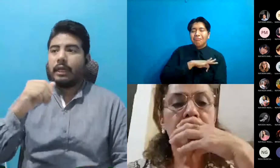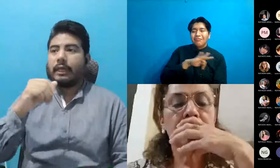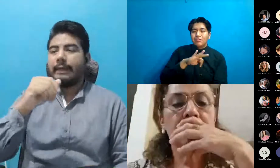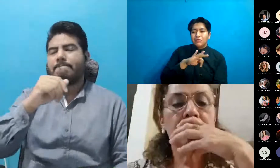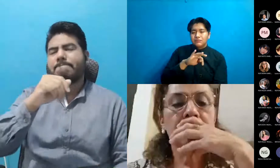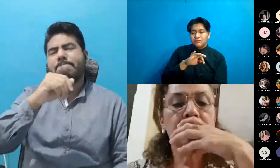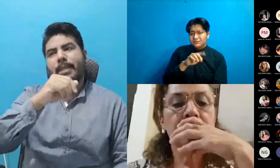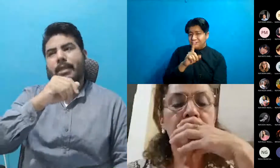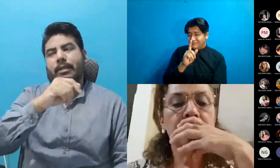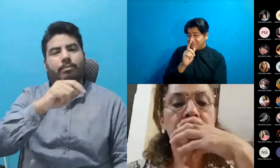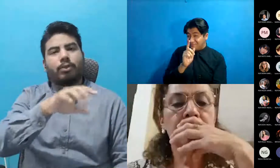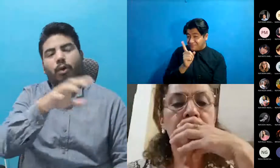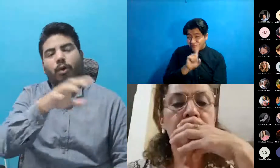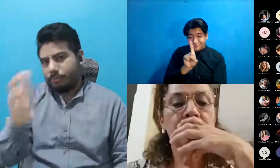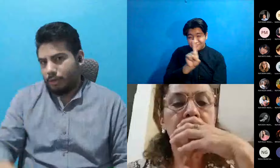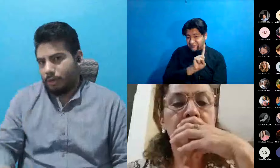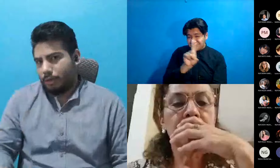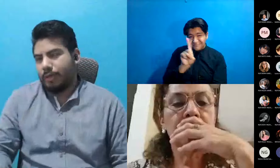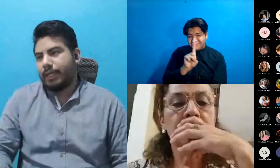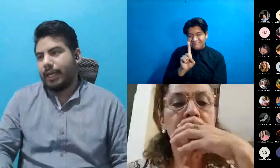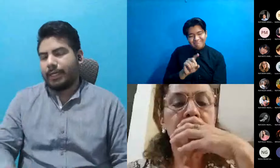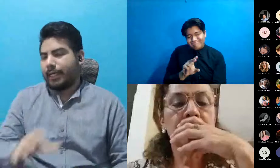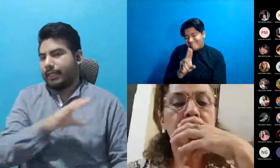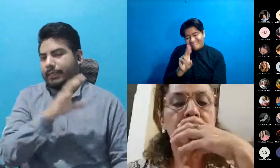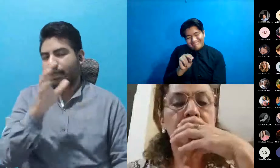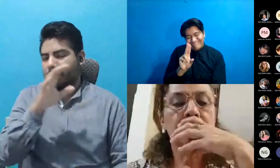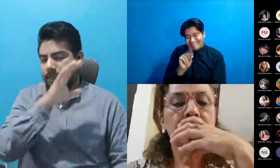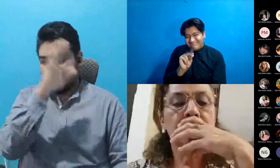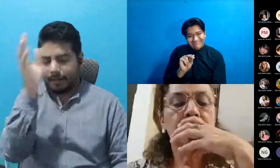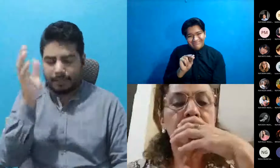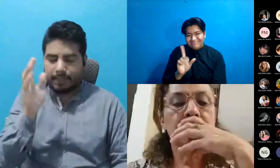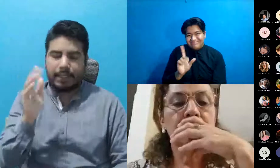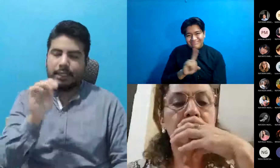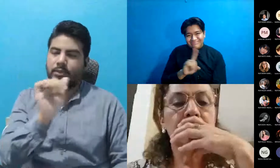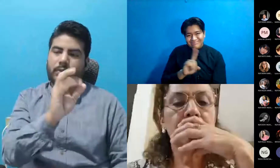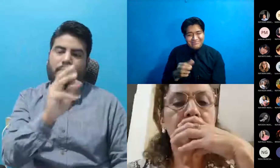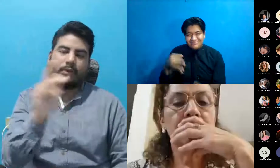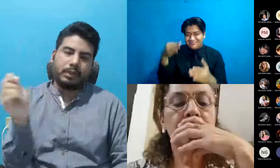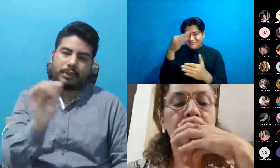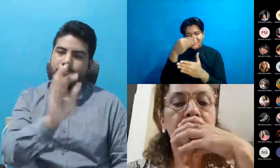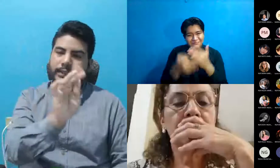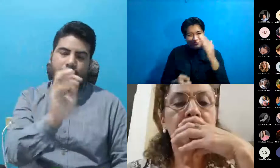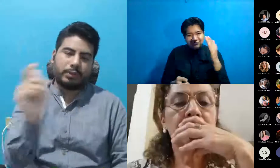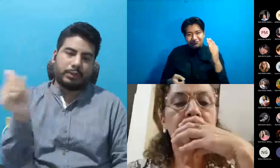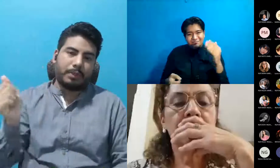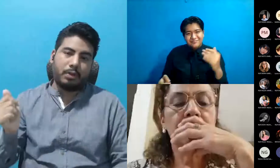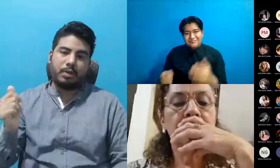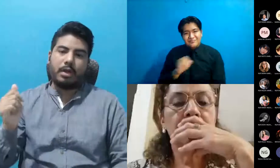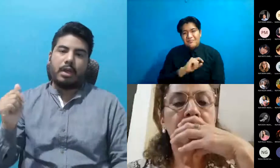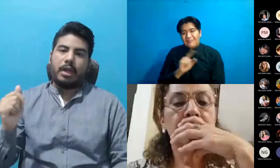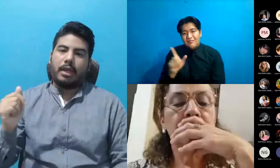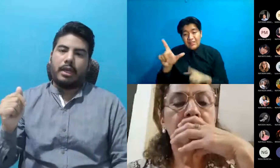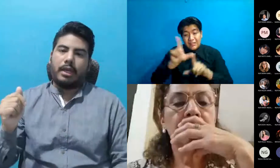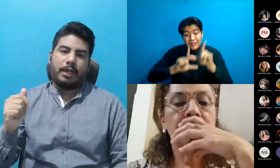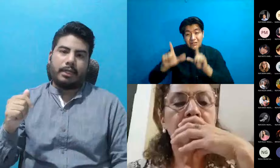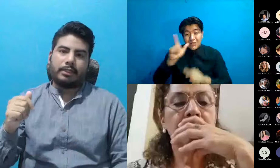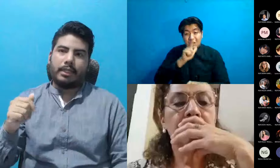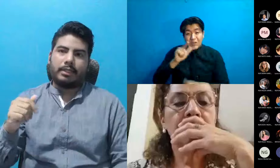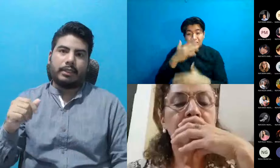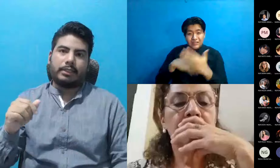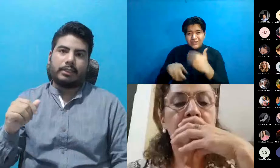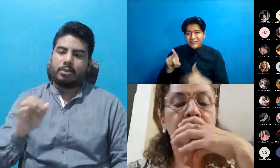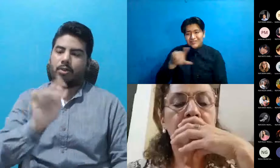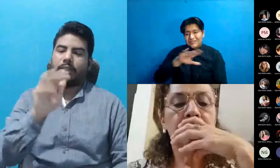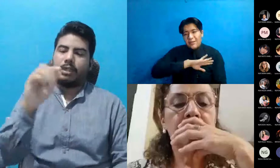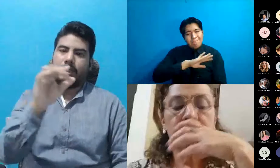alguien. Pues no, no, no, no. Hay que quitarse esa cosa de la cabeza, pues no es lengua de señas, eso es español.